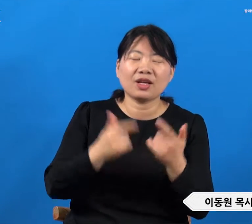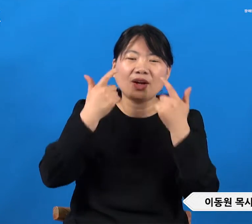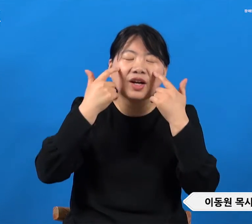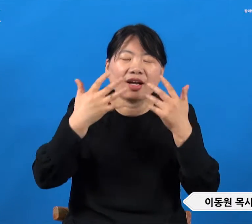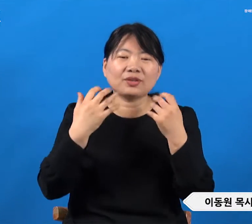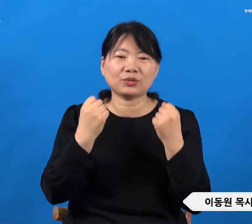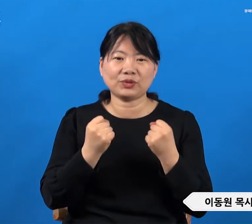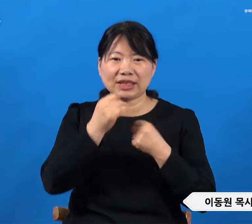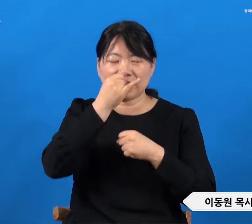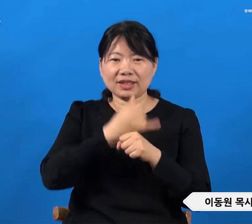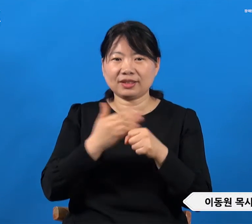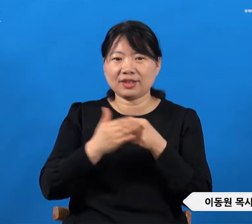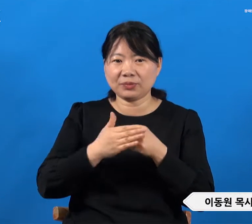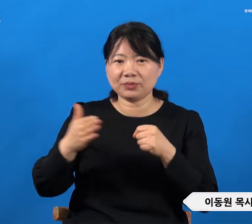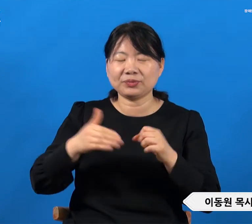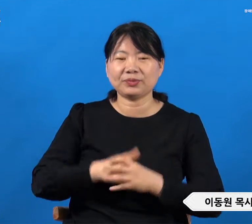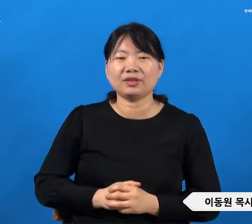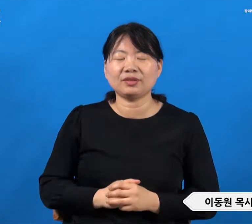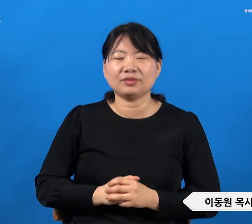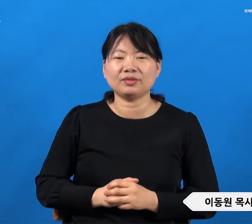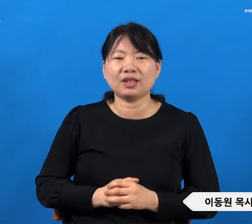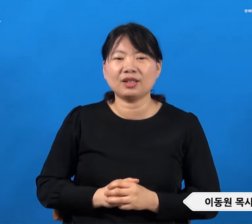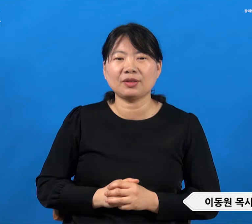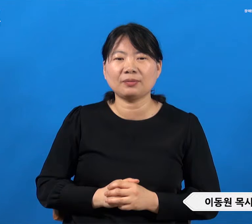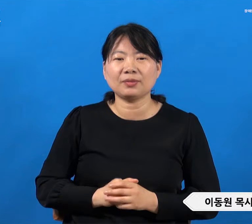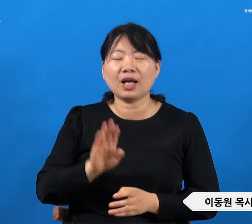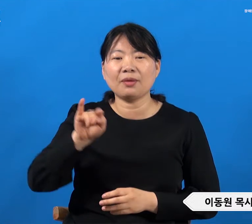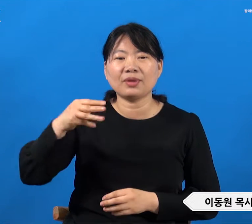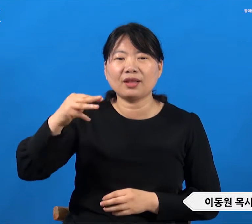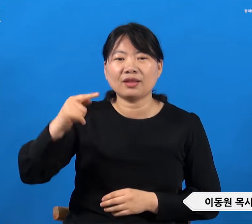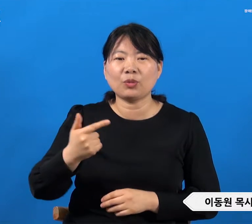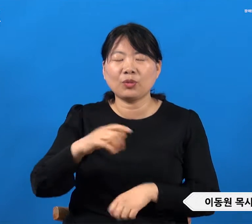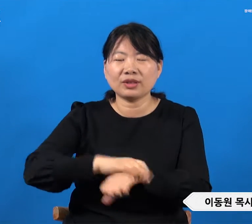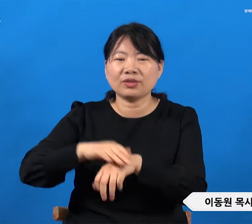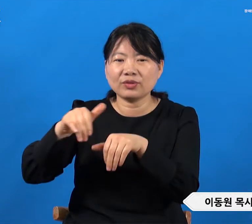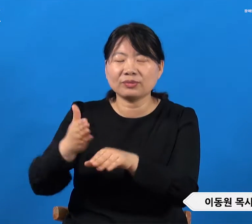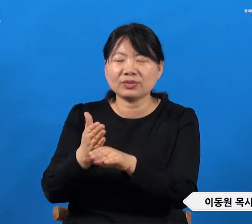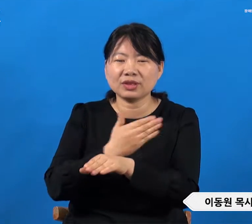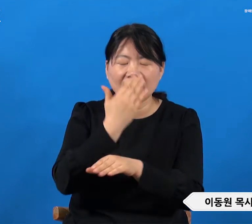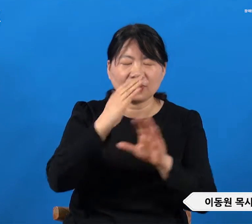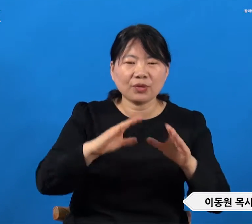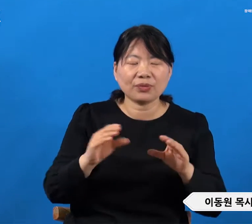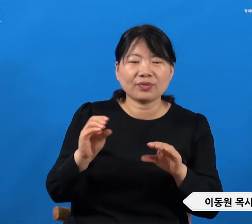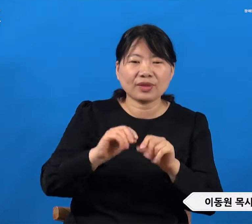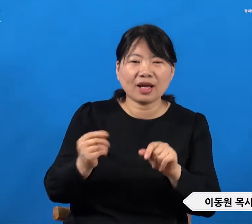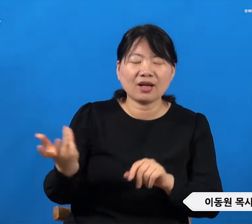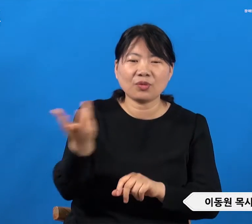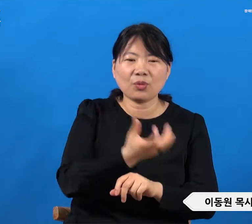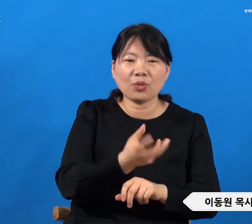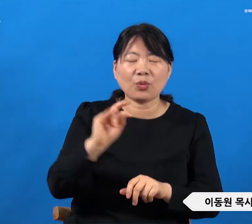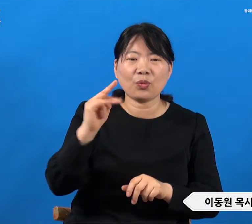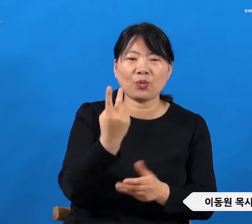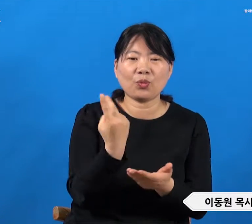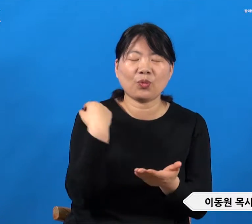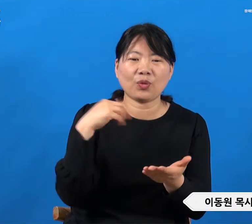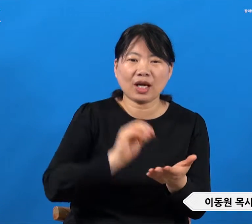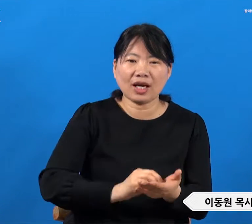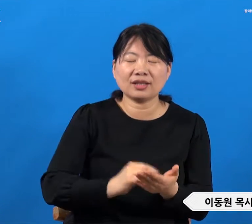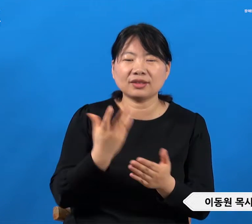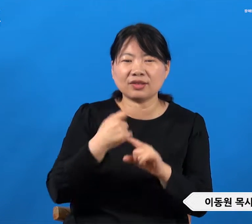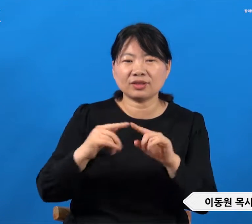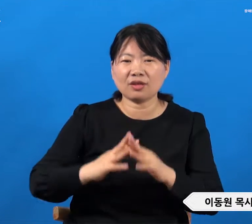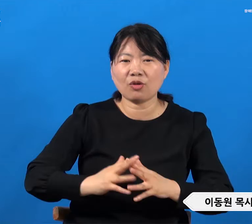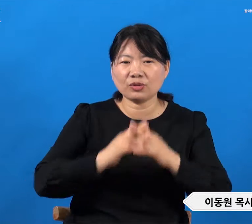반드시 존재하기 때문입니다. 바벨론 포로에서부터 시온의 땅으로 돌아와 성전